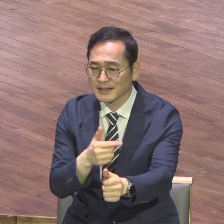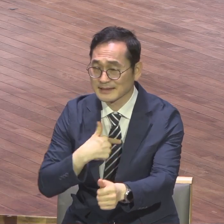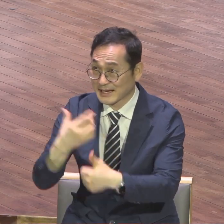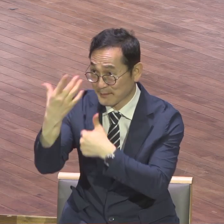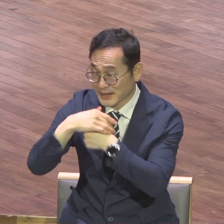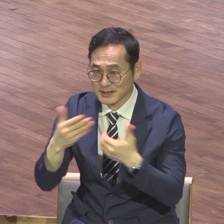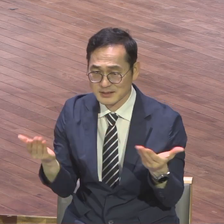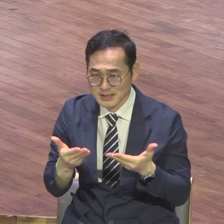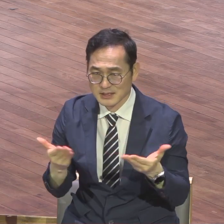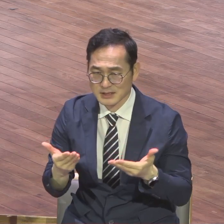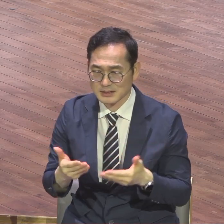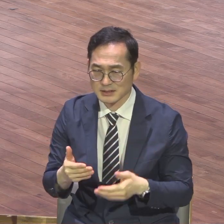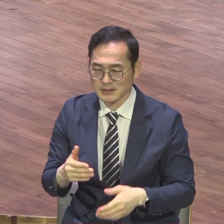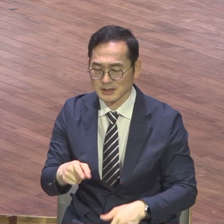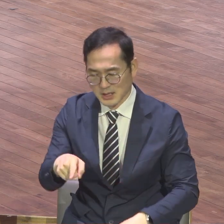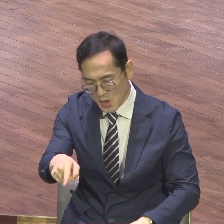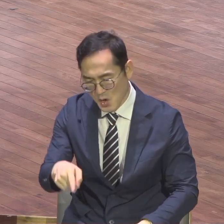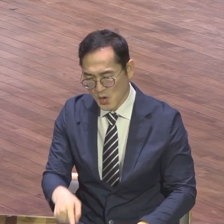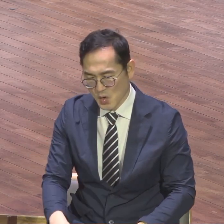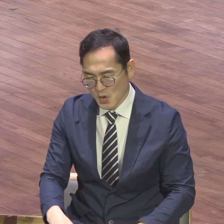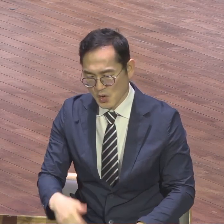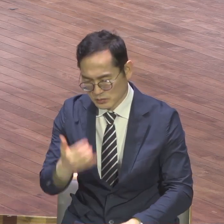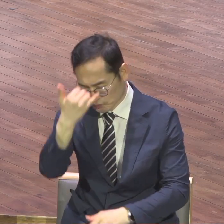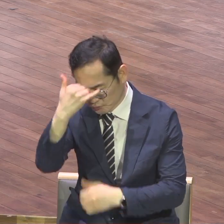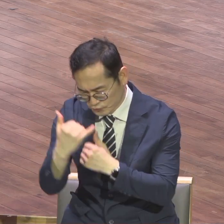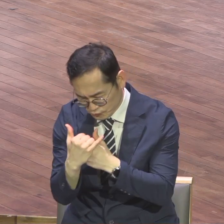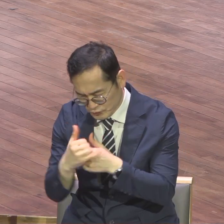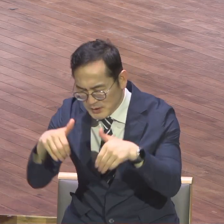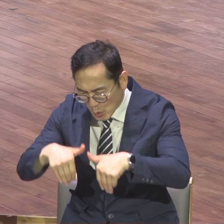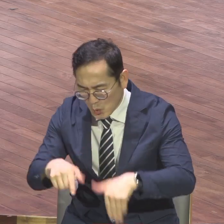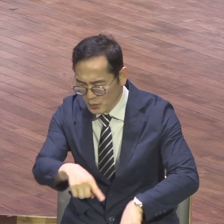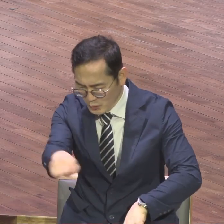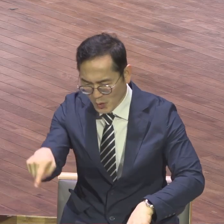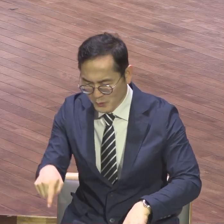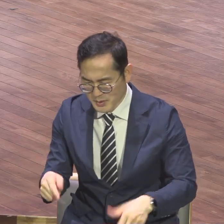주신 직분 착하고 충성된 종아 직분에 올인하는